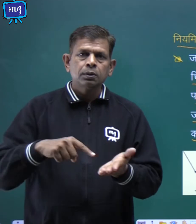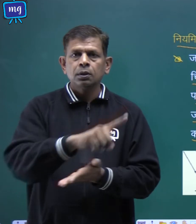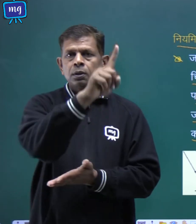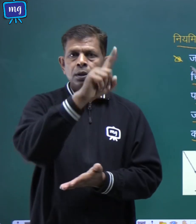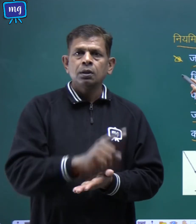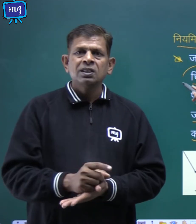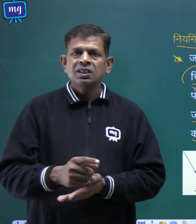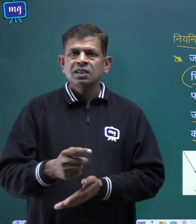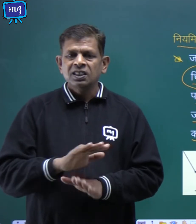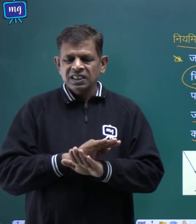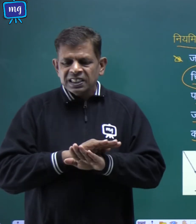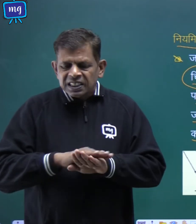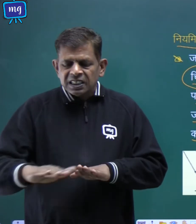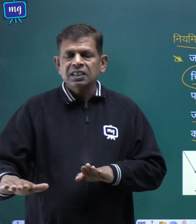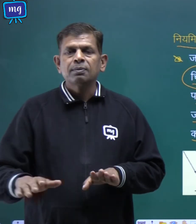चिकने पृष्ठ पर